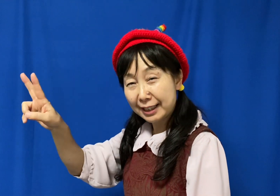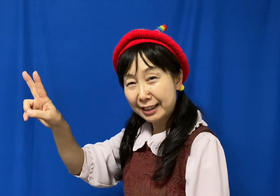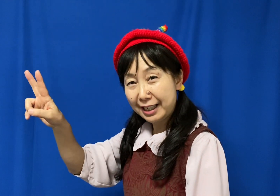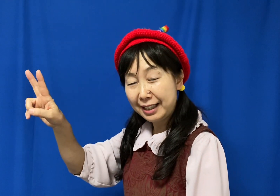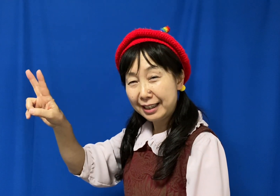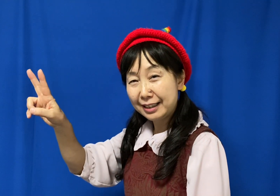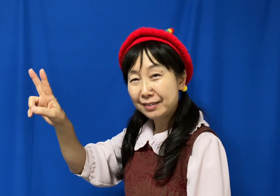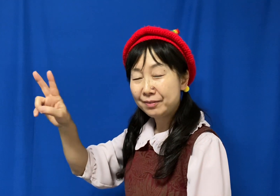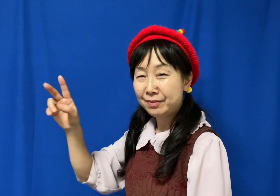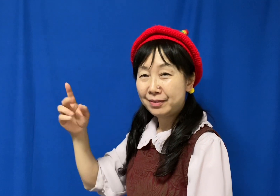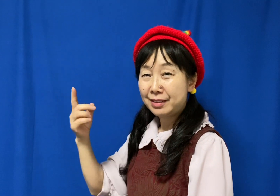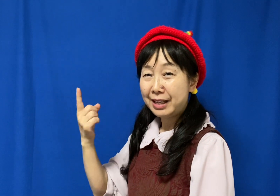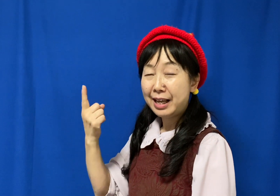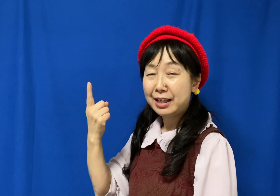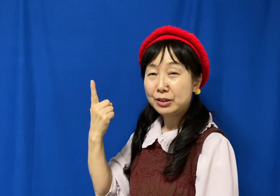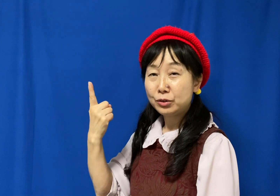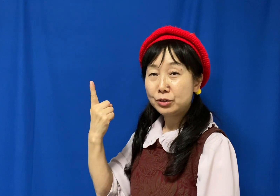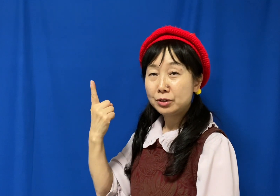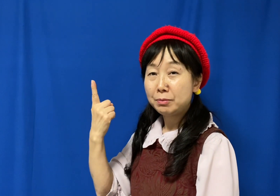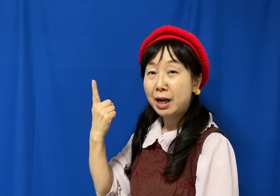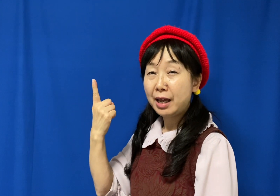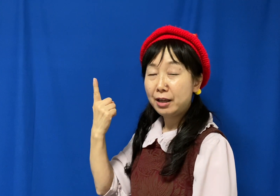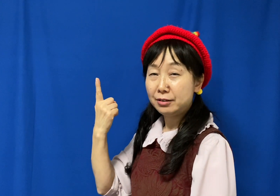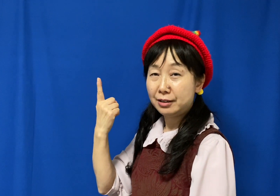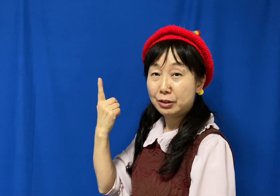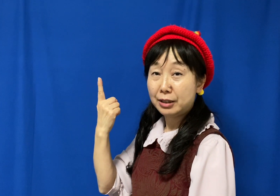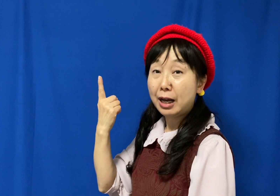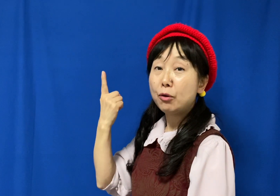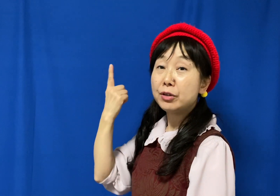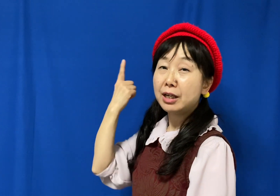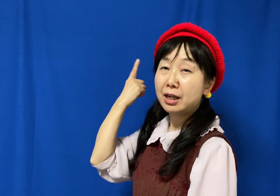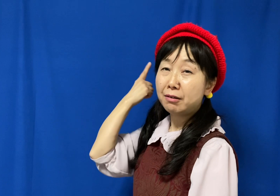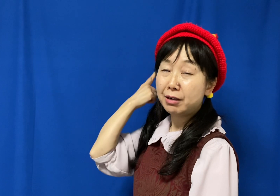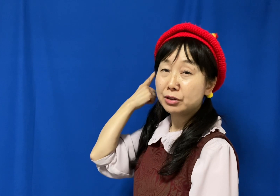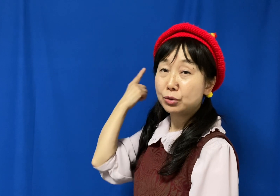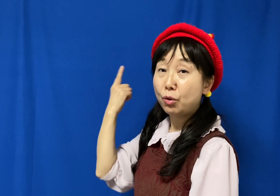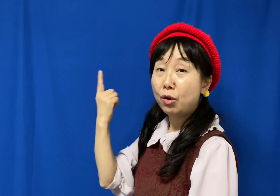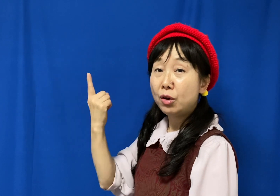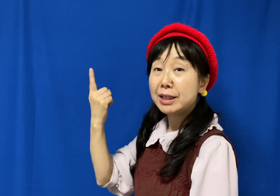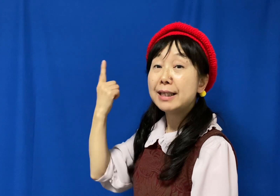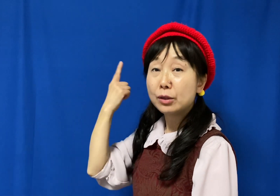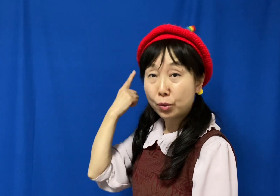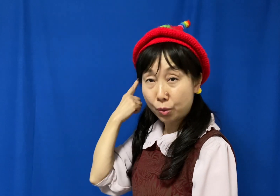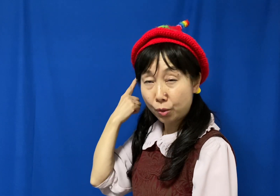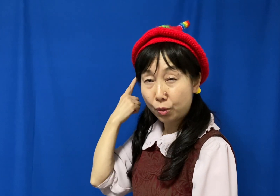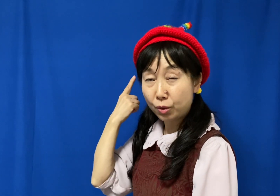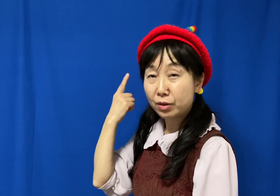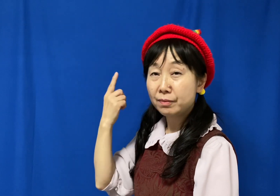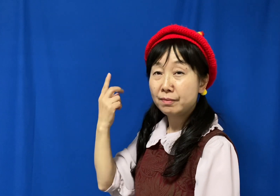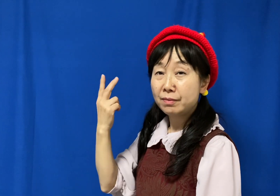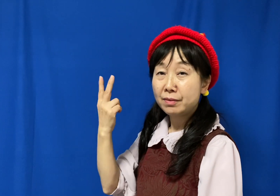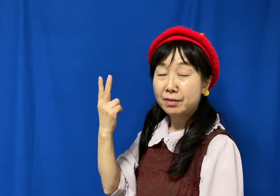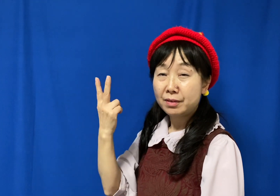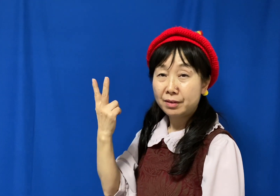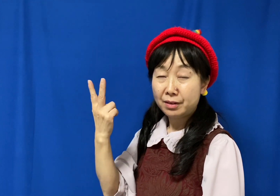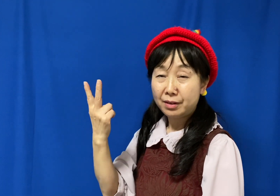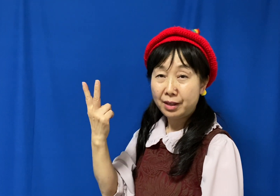って、え、1つ前、過去に表すと昨日、